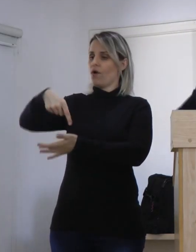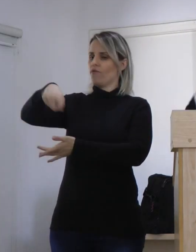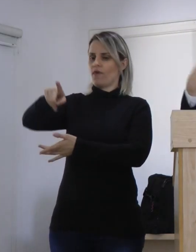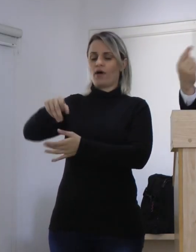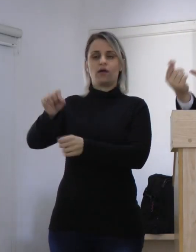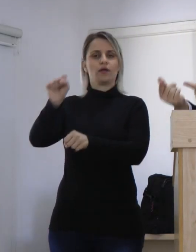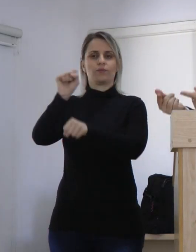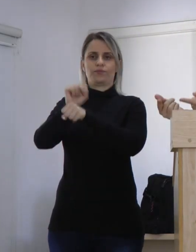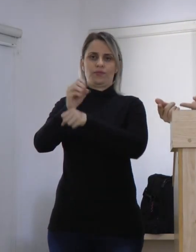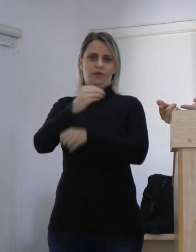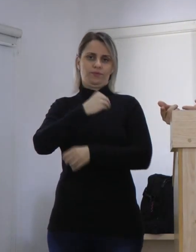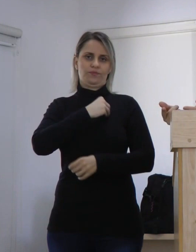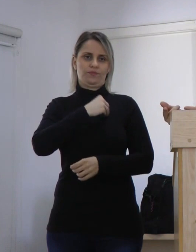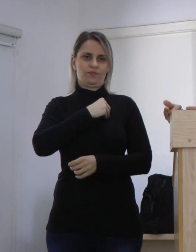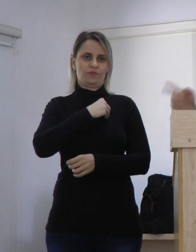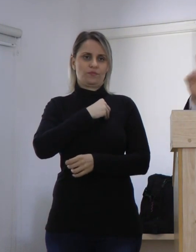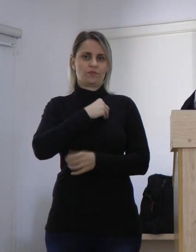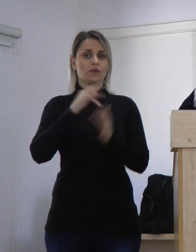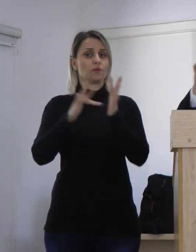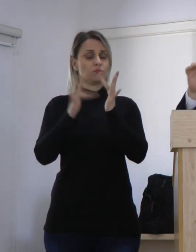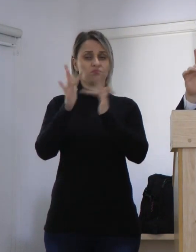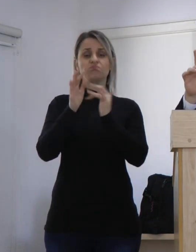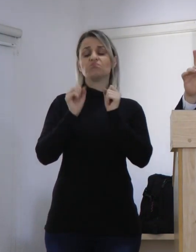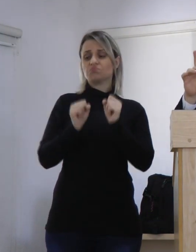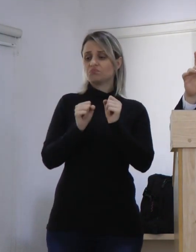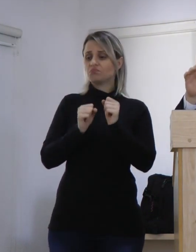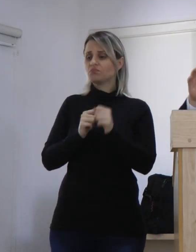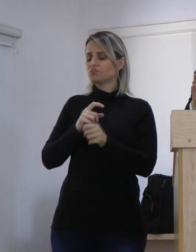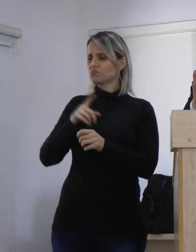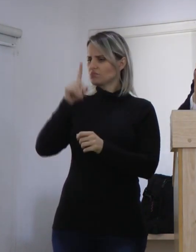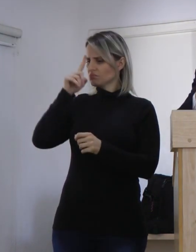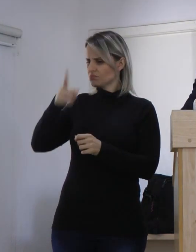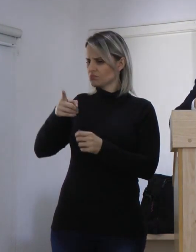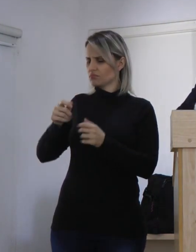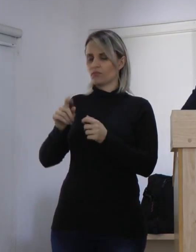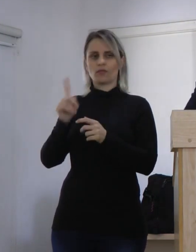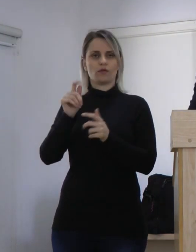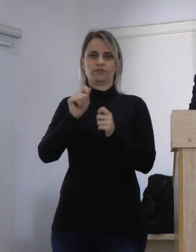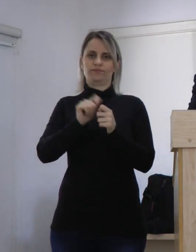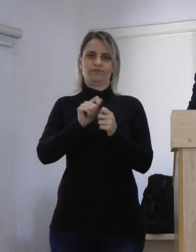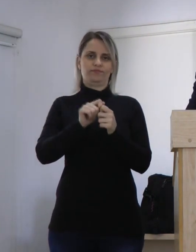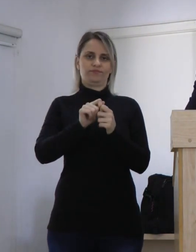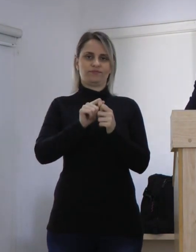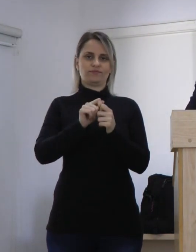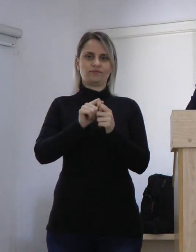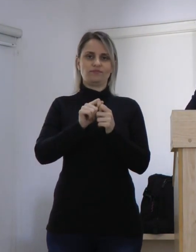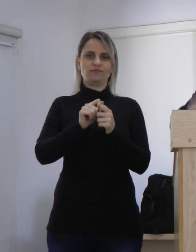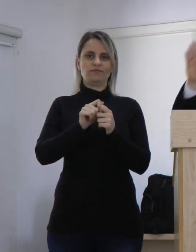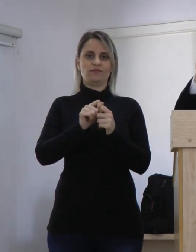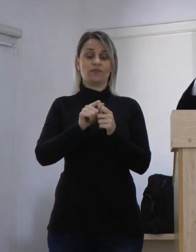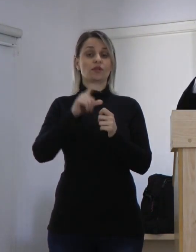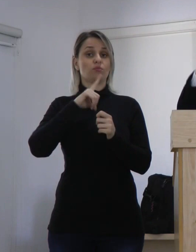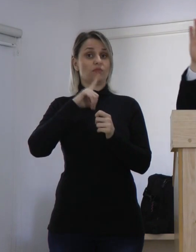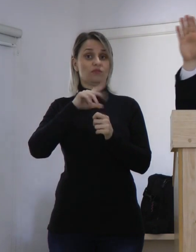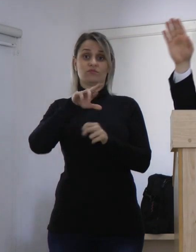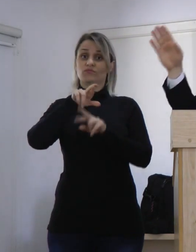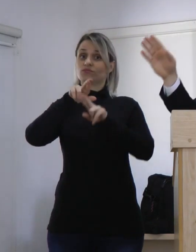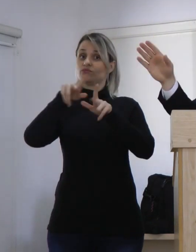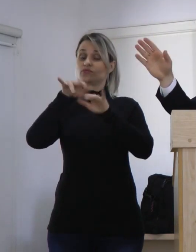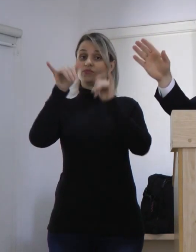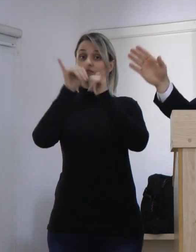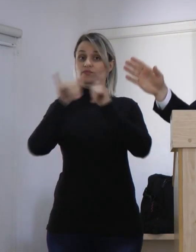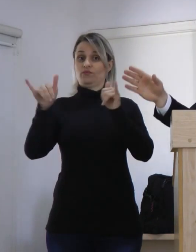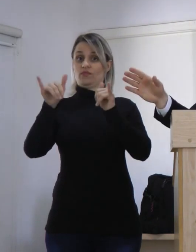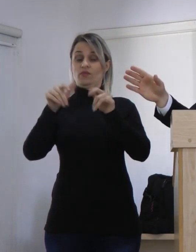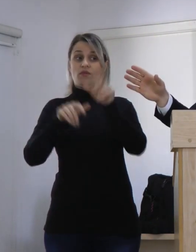Então ele podia chamar a atenção dela, não fez. Então nós temos dois discursos, quando ele fala aos fariseus e quando ele fala aos